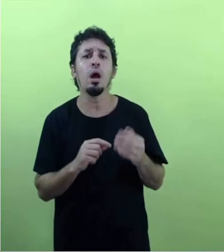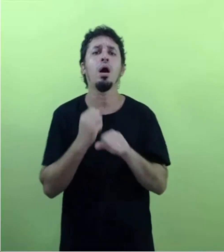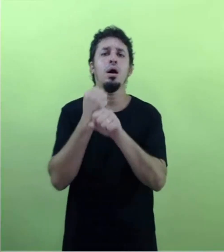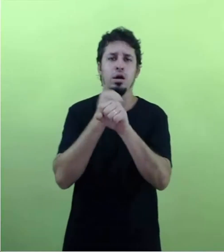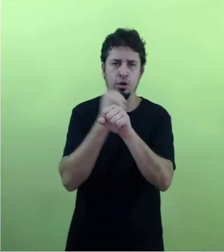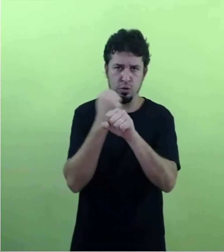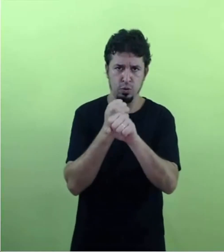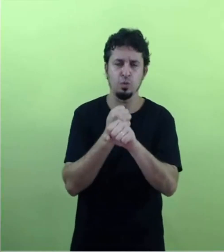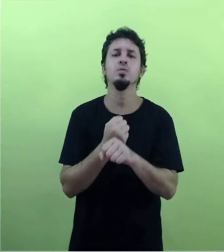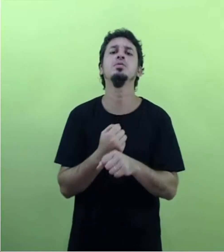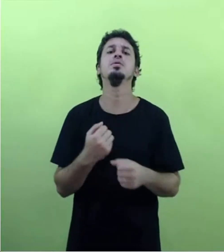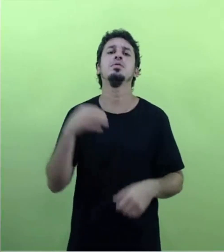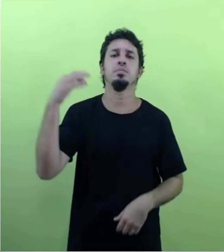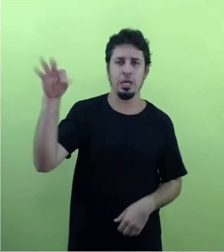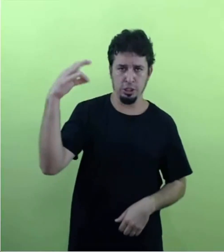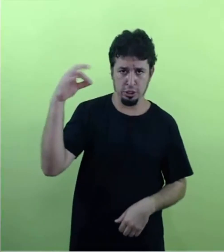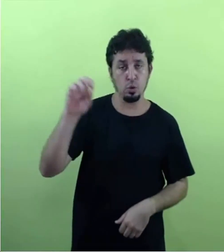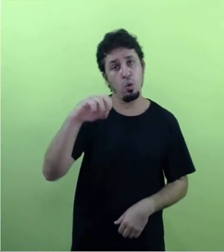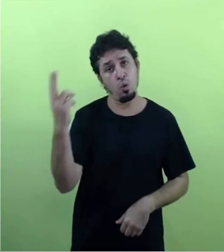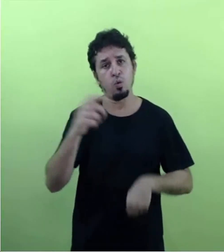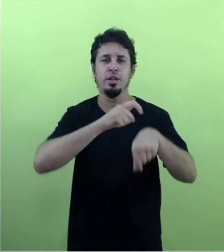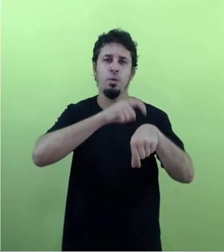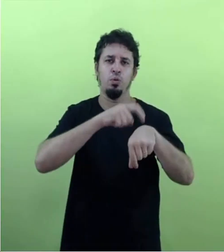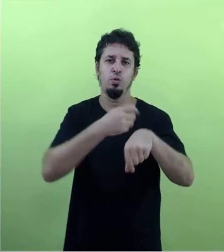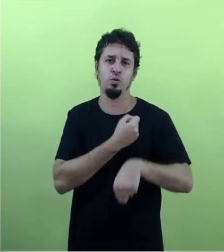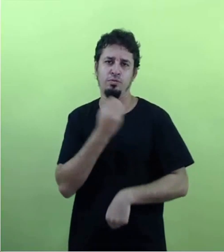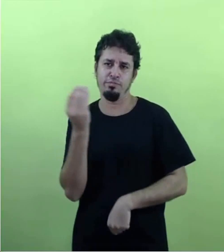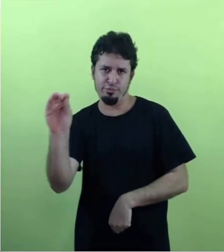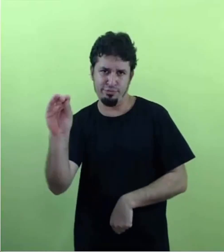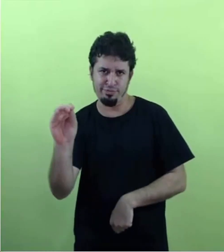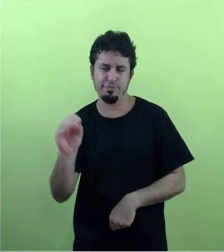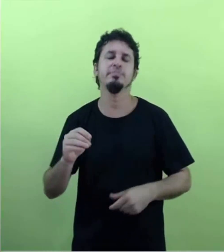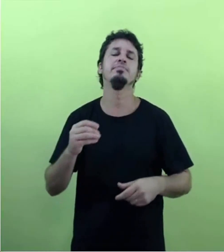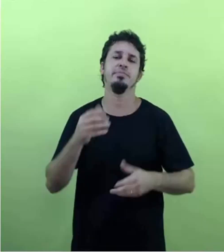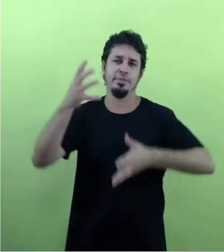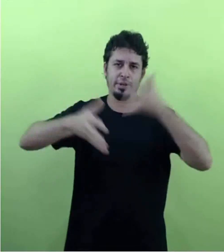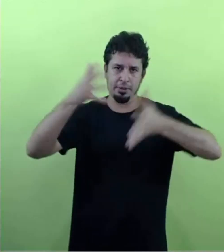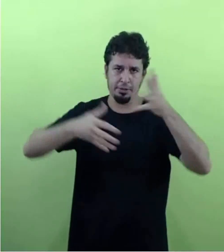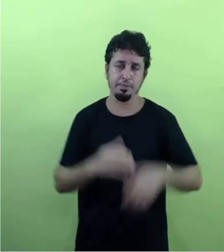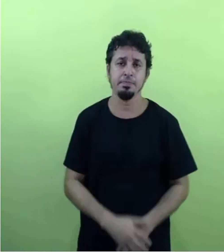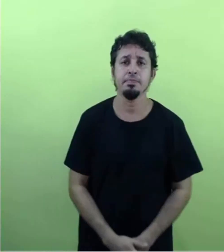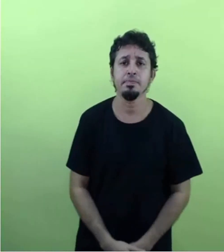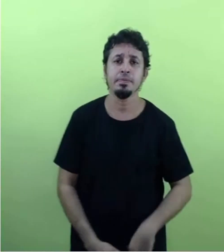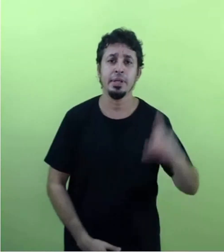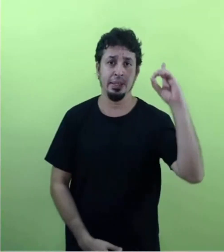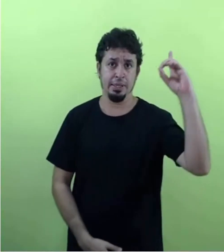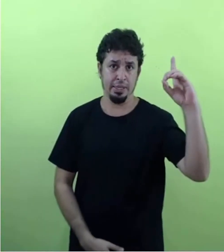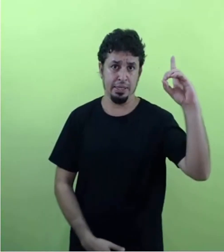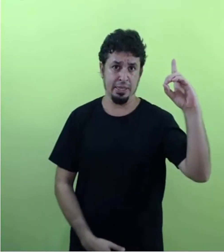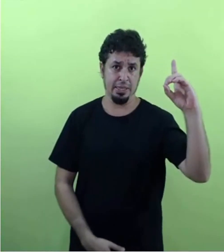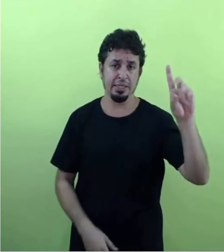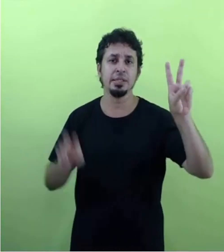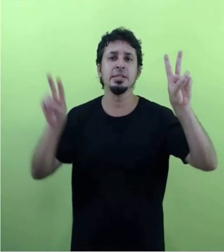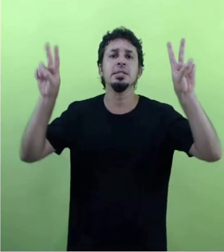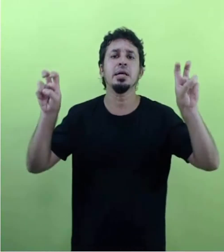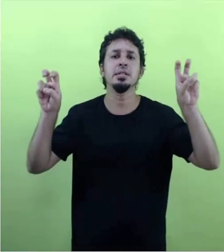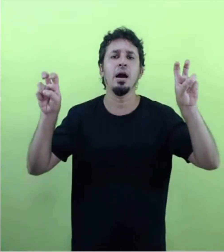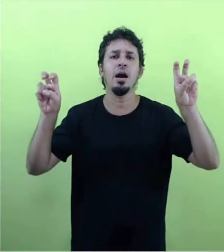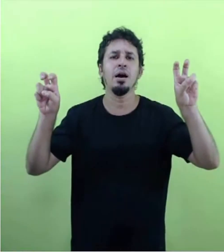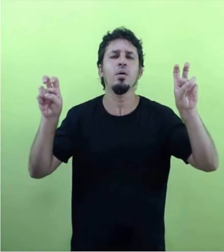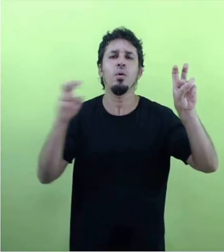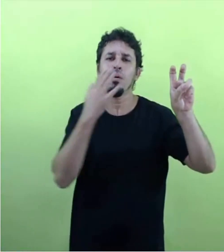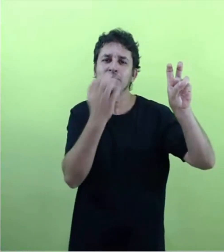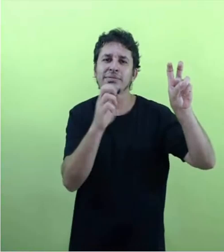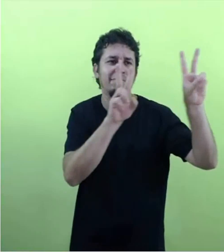autor, ano e a página ou tempo no caso da língua de sinais. D. Citação de citação apud.